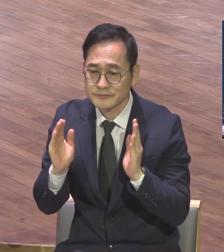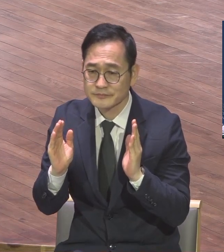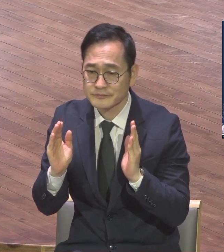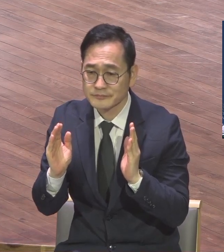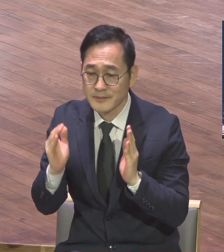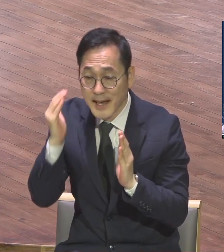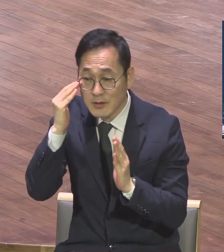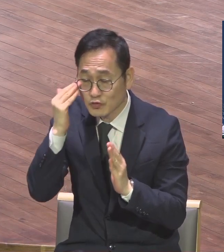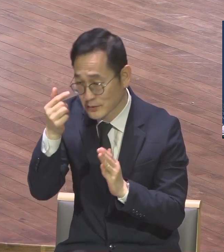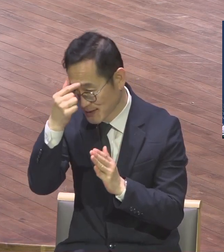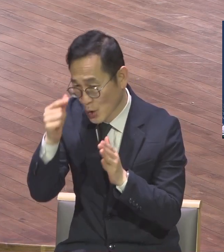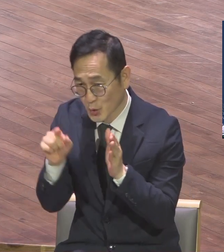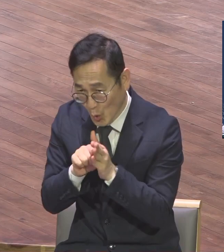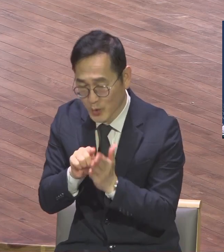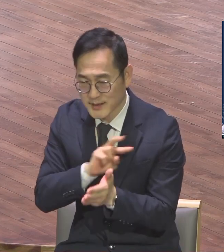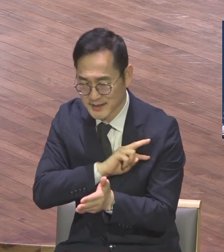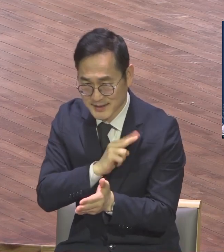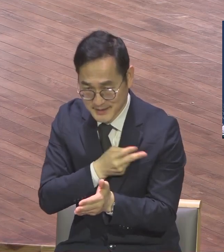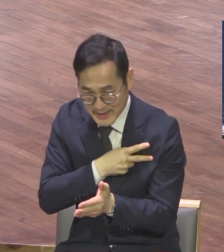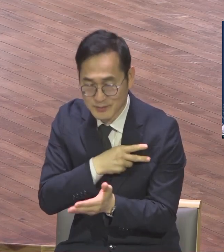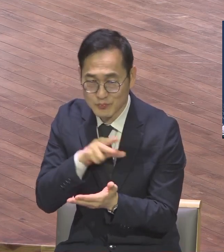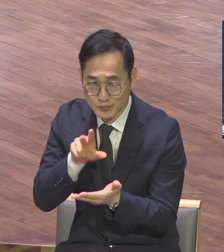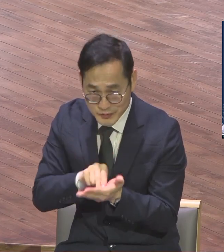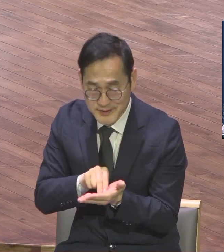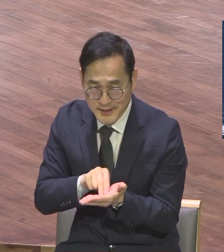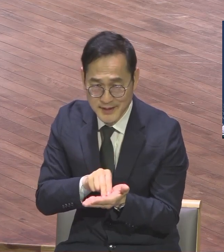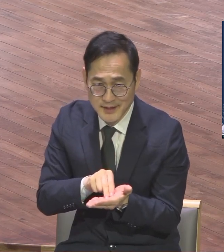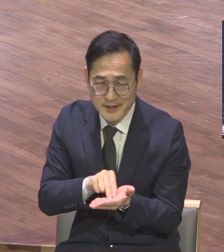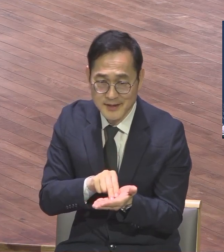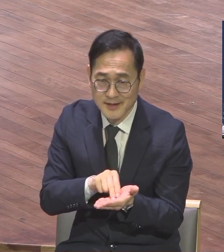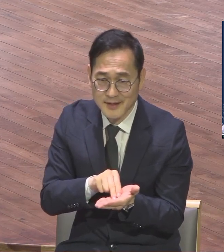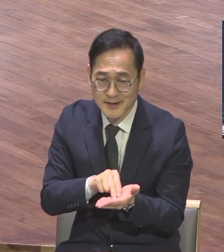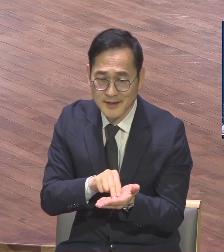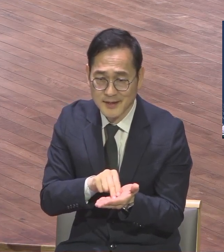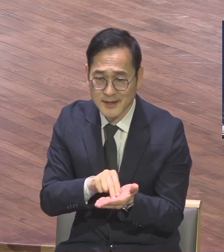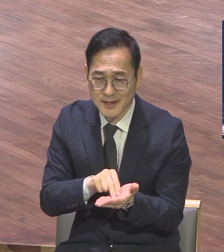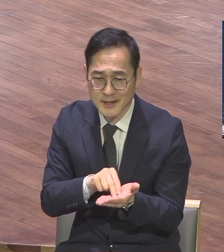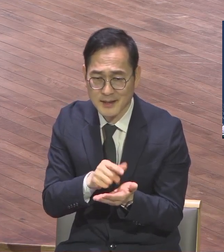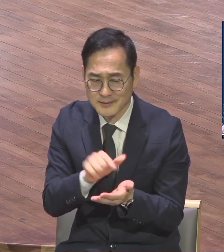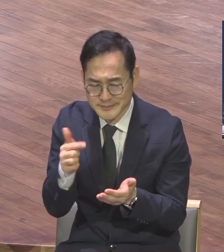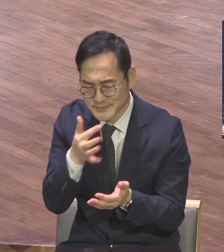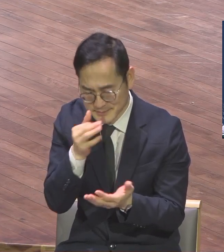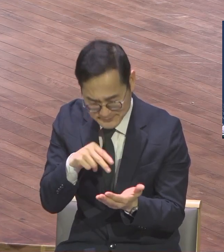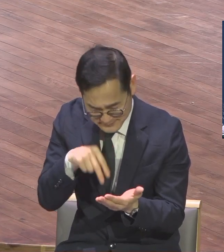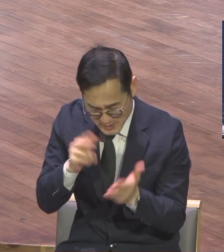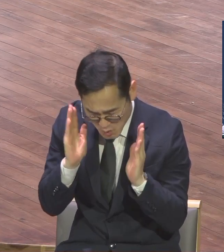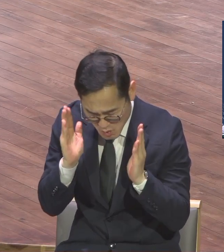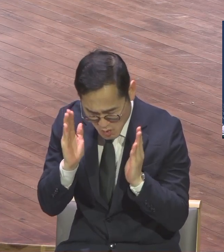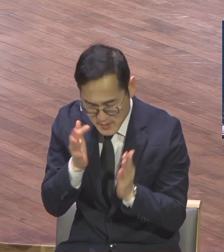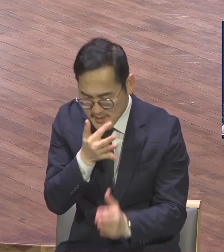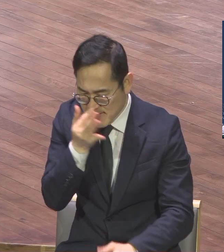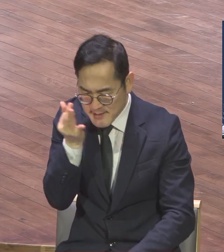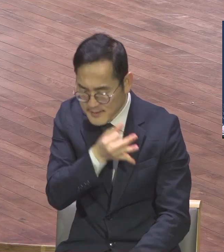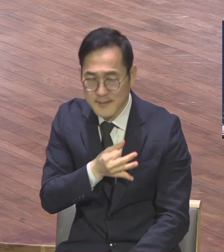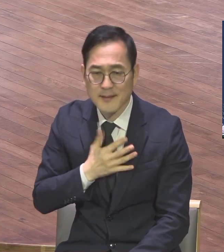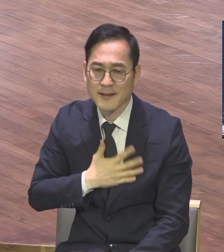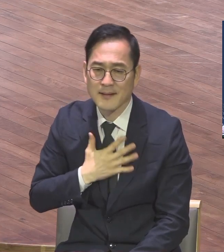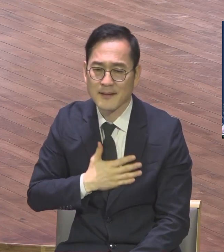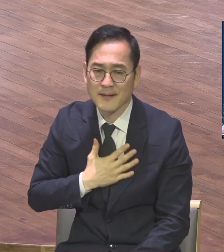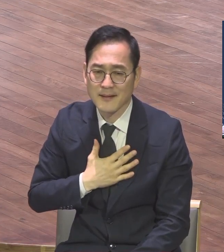한국 기독교 이단에 대한 이런 노하우를 가지고 있었는데 제가 위원장으로서